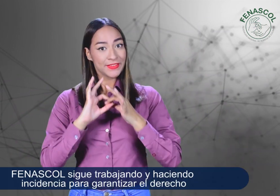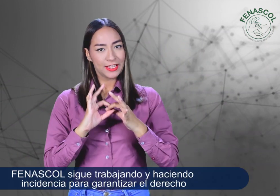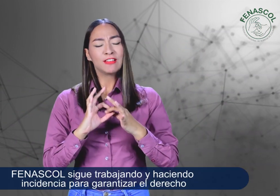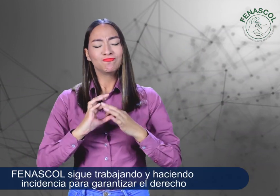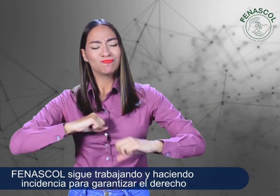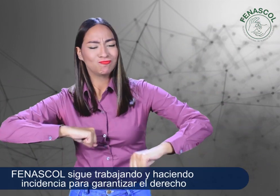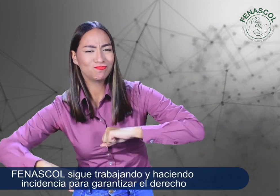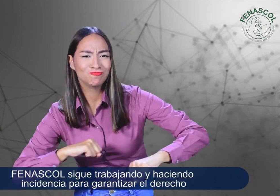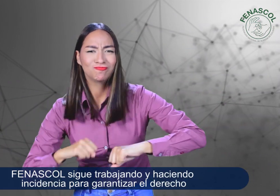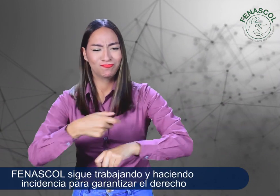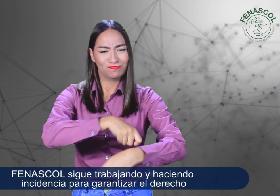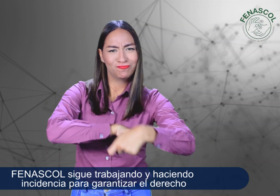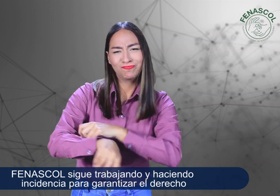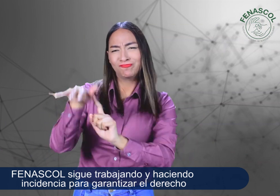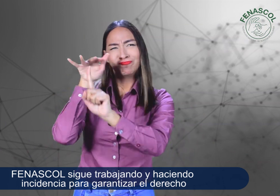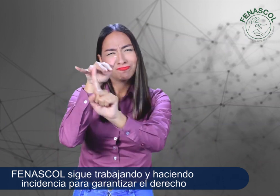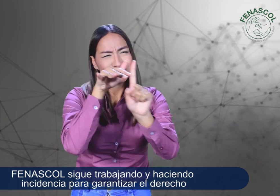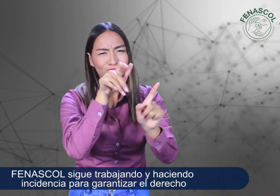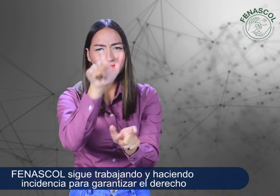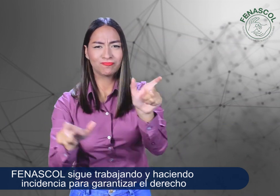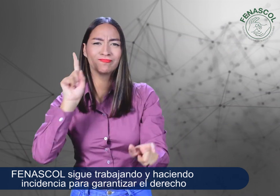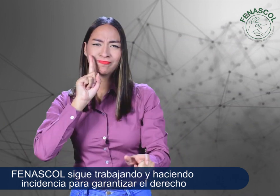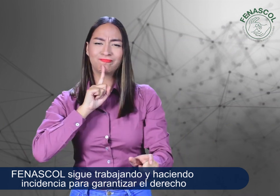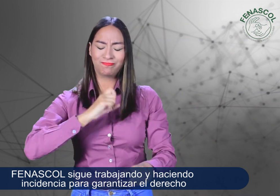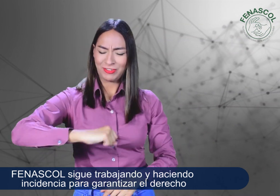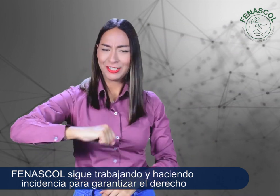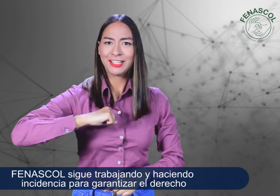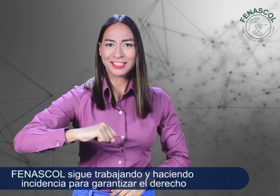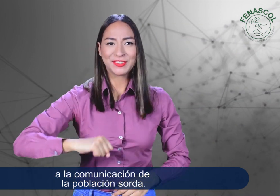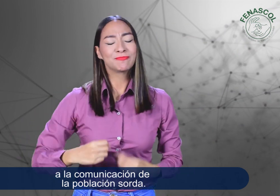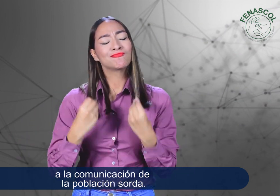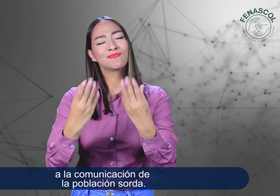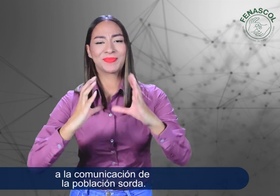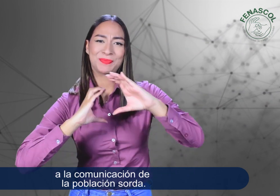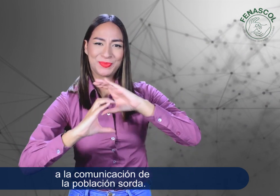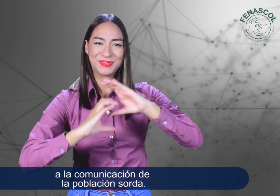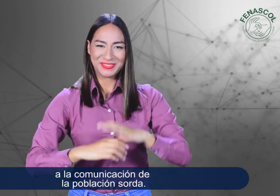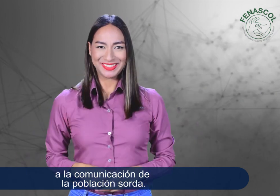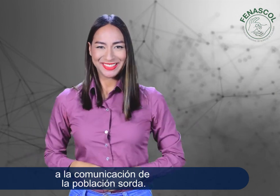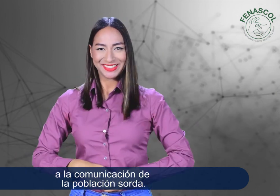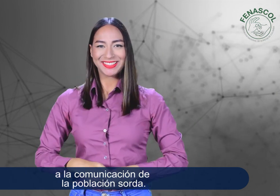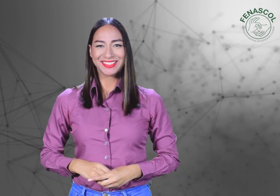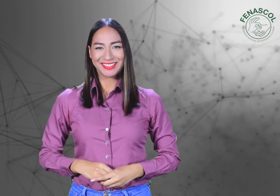FENASCOL sigue trabajando y haciendo incidencia para garantizar el derecho a la comunicación de la población sorda.